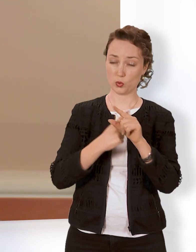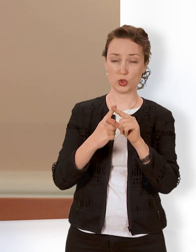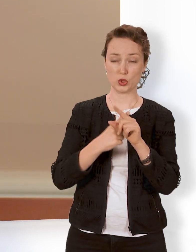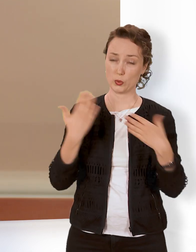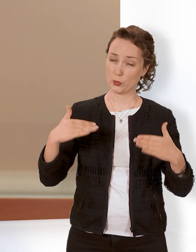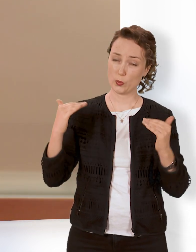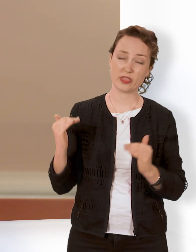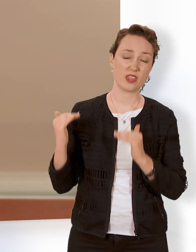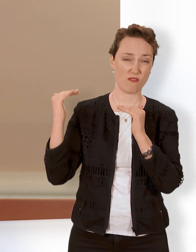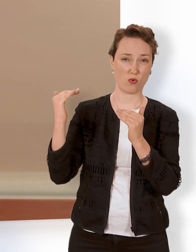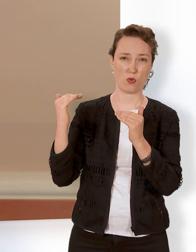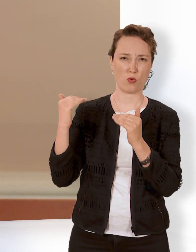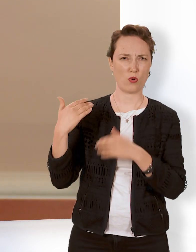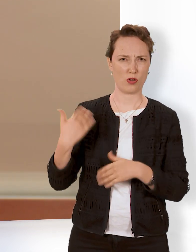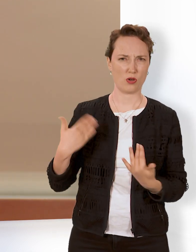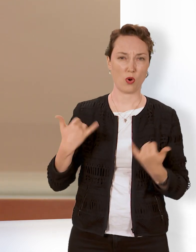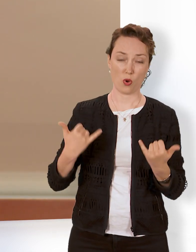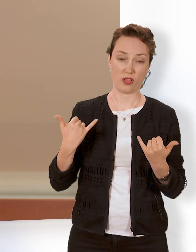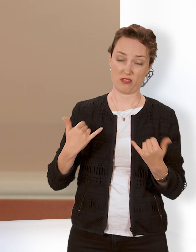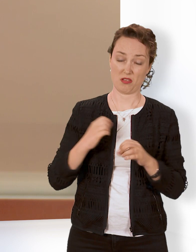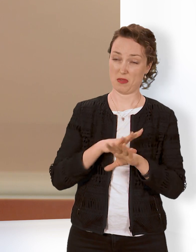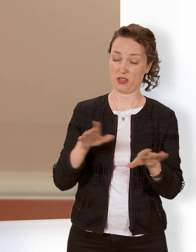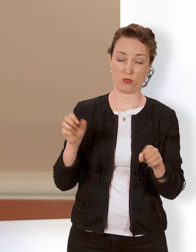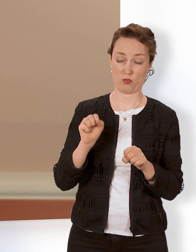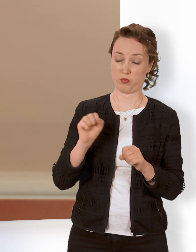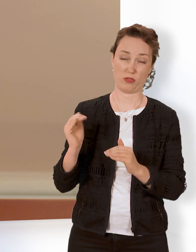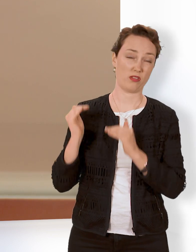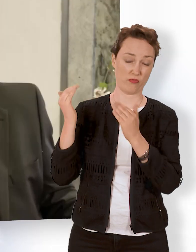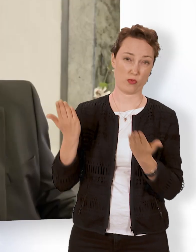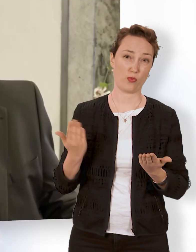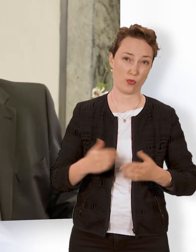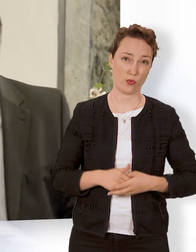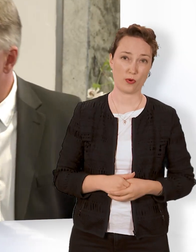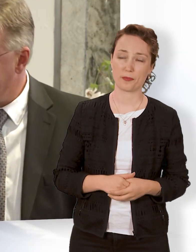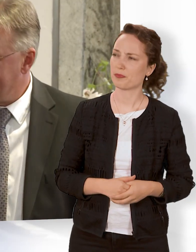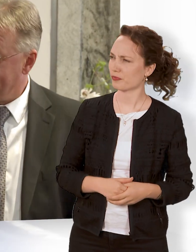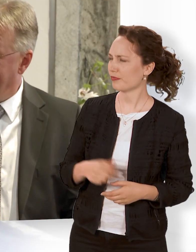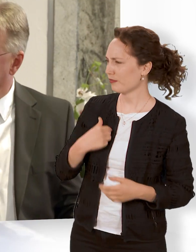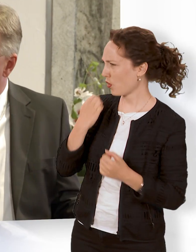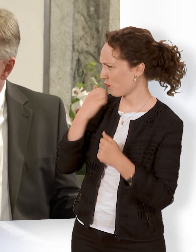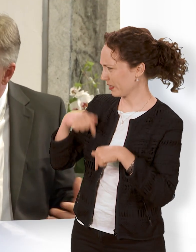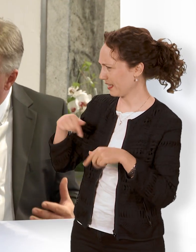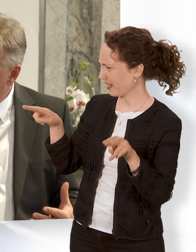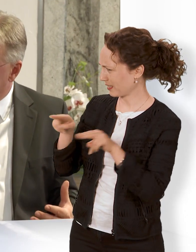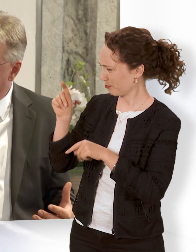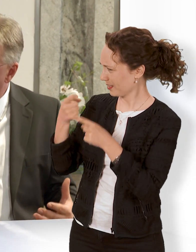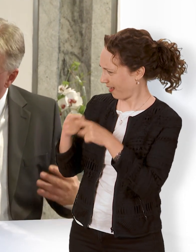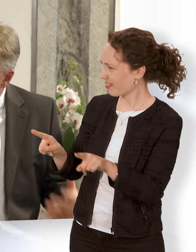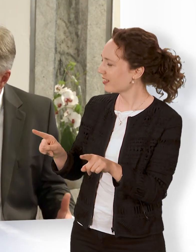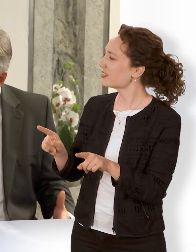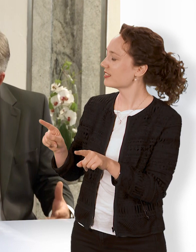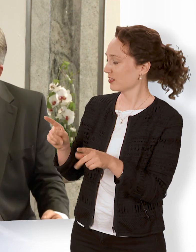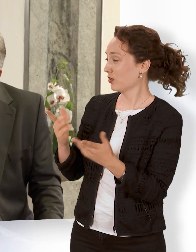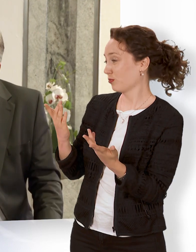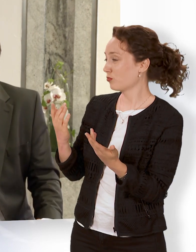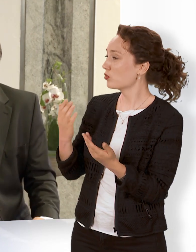ist enorm bei der heutigen Medienlandschaft. Ich hoffe, wir haben es hier ein bisschen anders gemacht in der Stunde des Höchsten. Schön, dass Sie erzählt haben, schön,